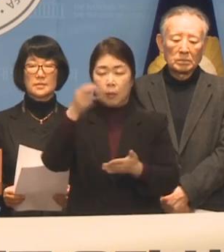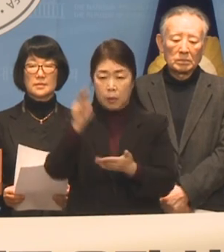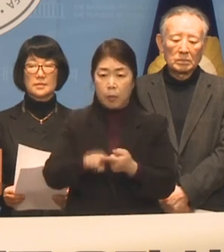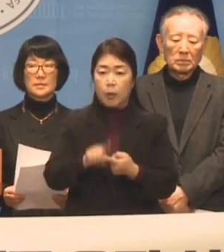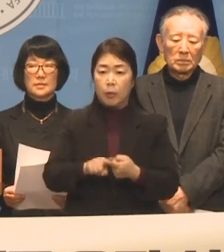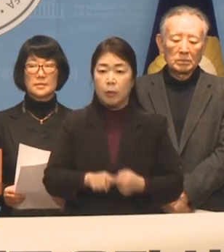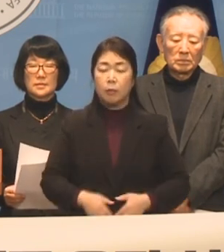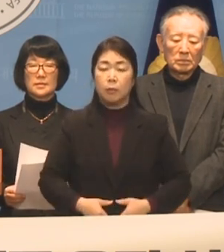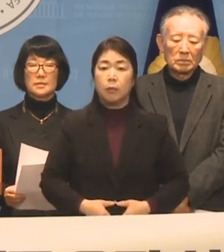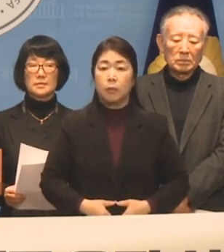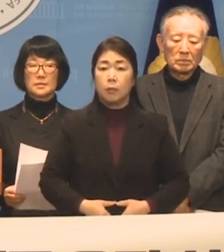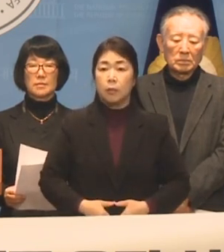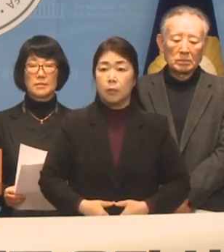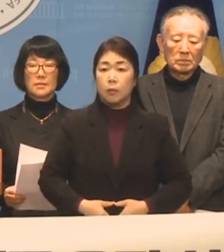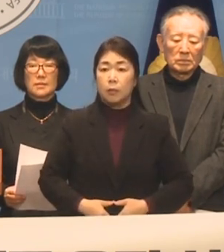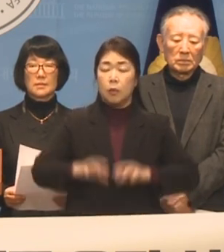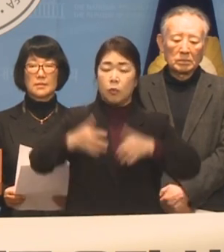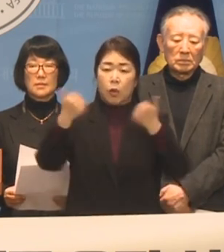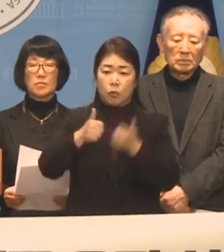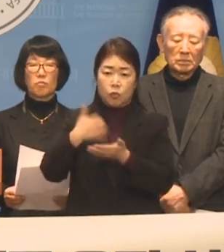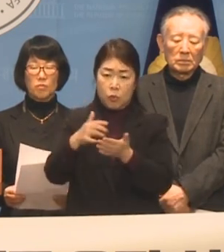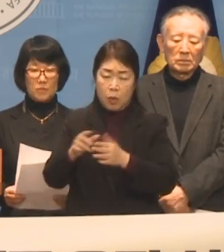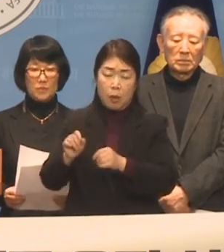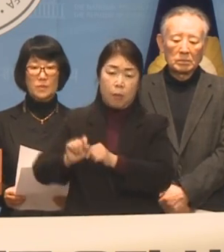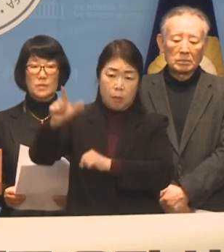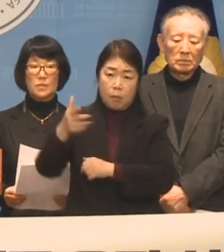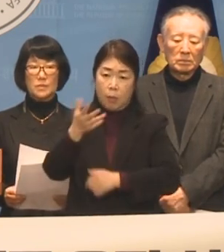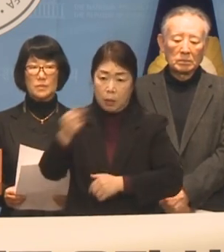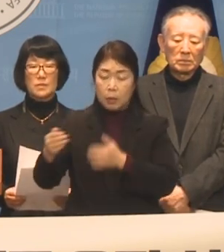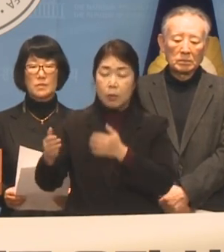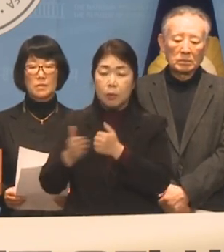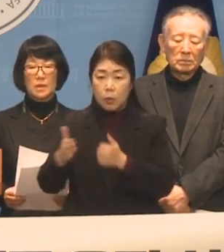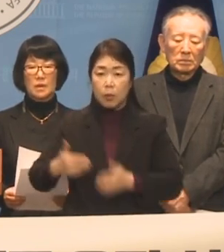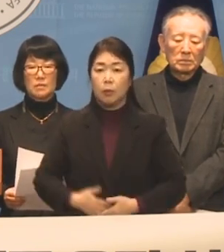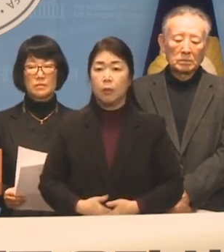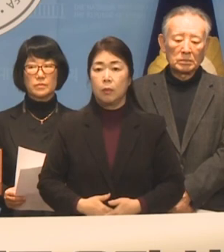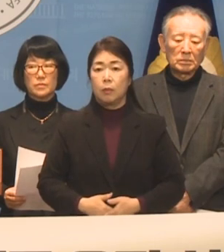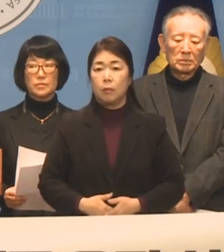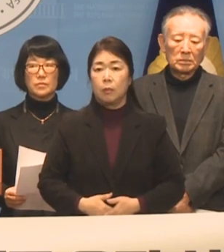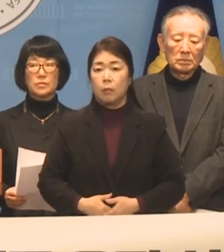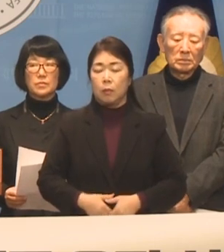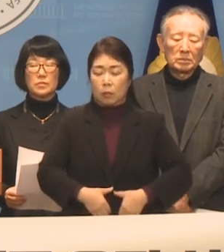과반수 정당답게 하라는 거고요. 그와 함께